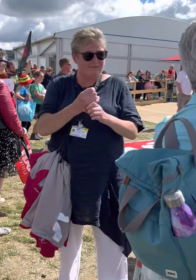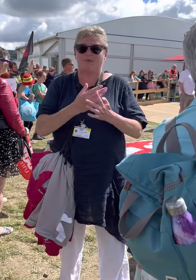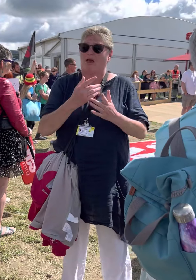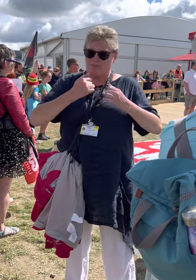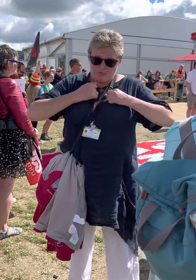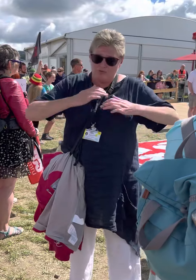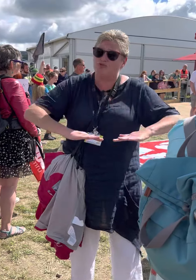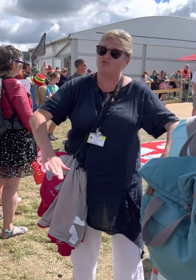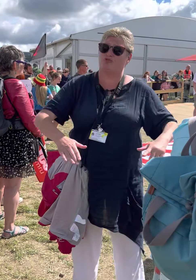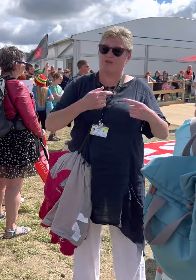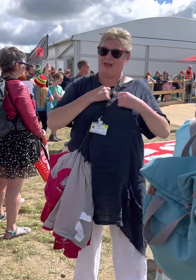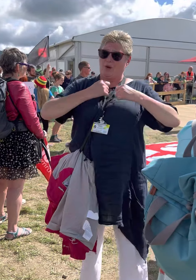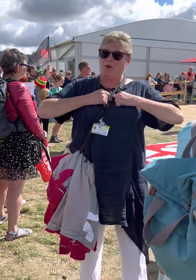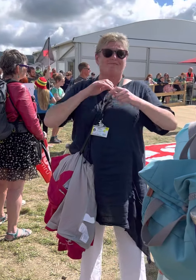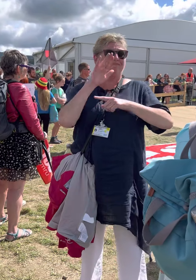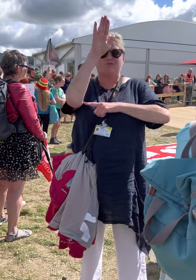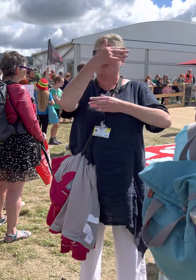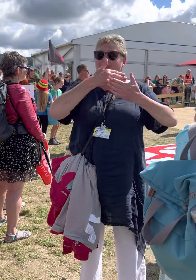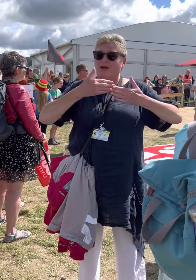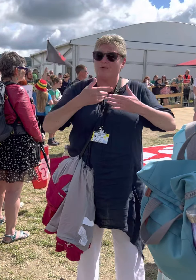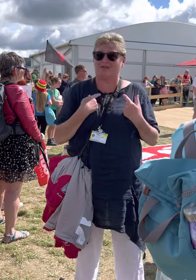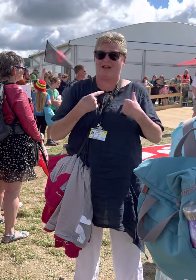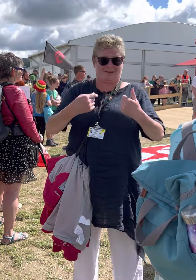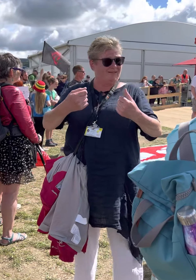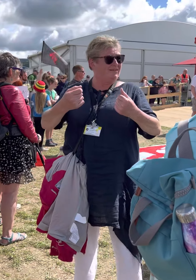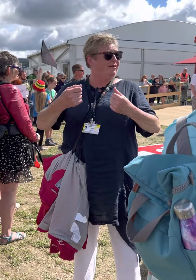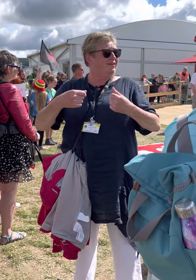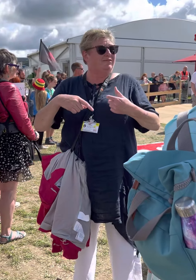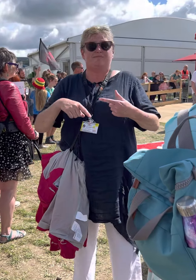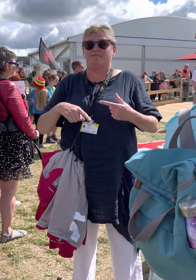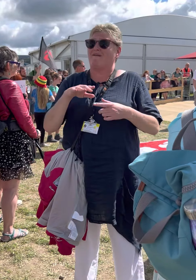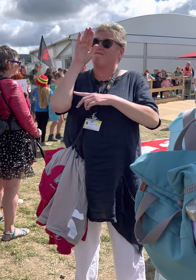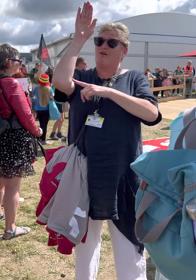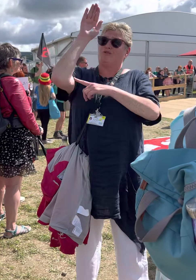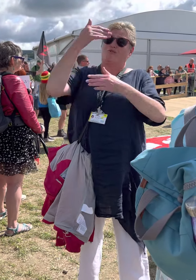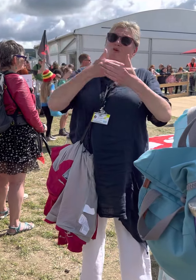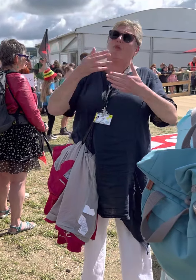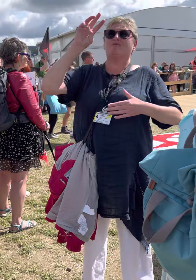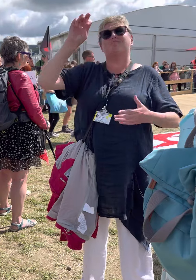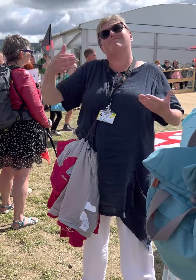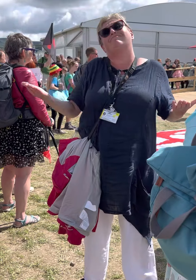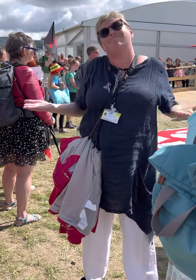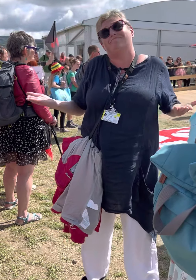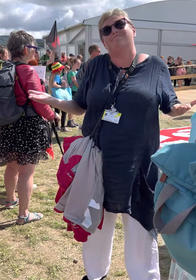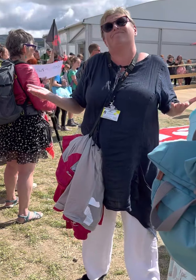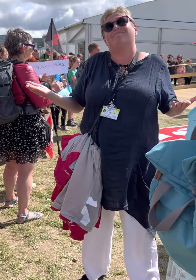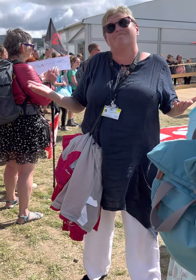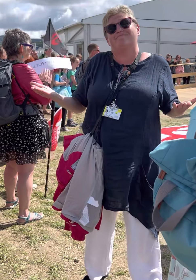ein plant, mwyn y dyfodol ac mwyn dyfodol yr iaith Gymraeg.